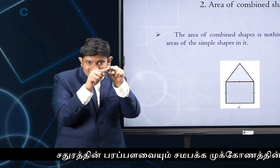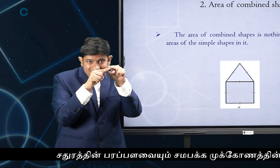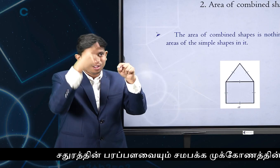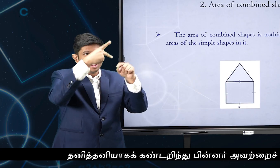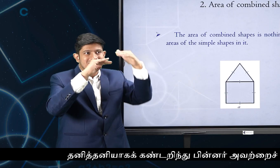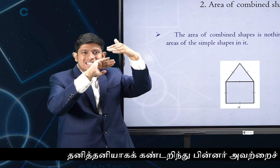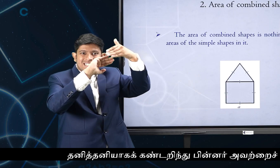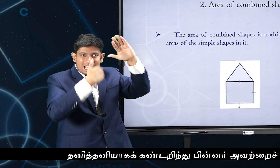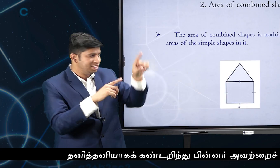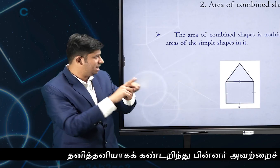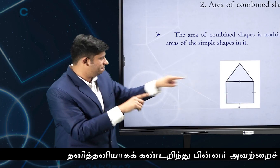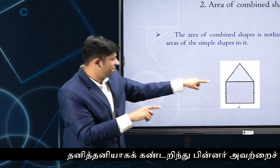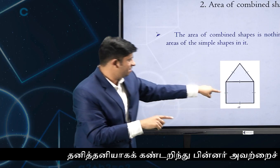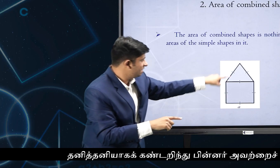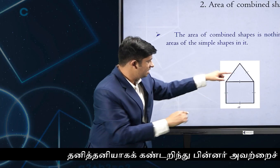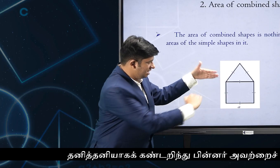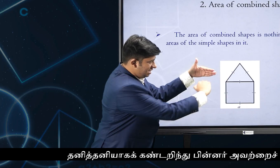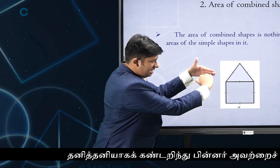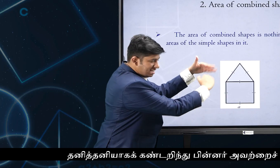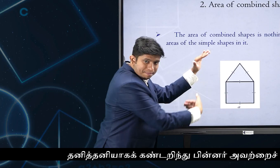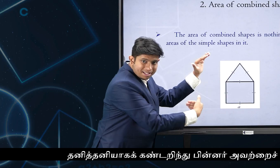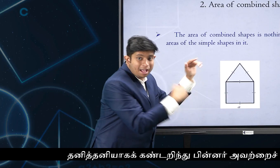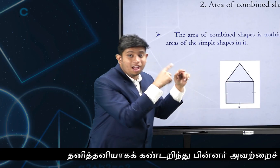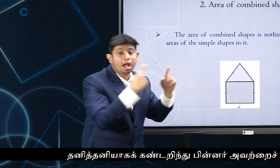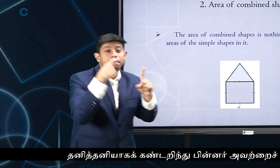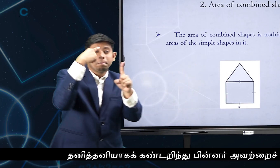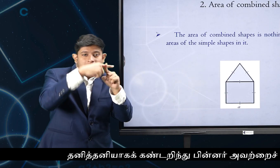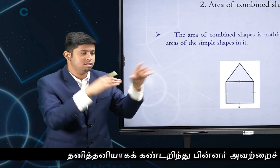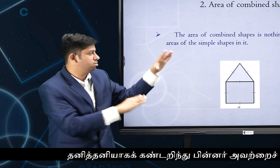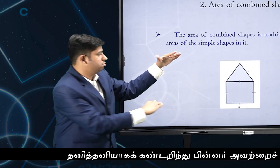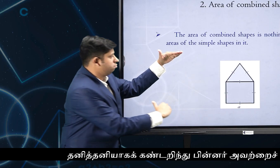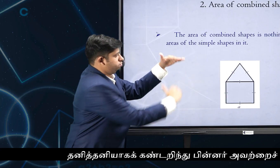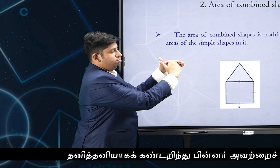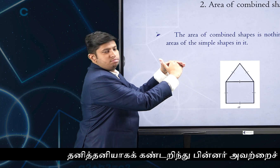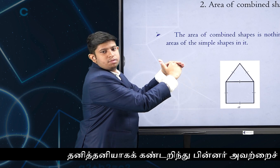பகுதியையும் தனித்தனியாக கண்டறிந்து பின்னர் அவற்றை சேர்க்கவும்.